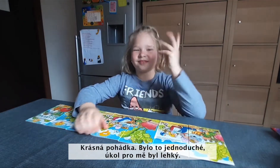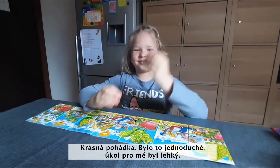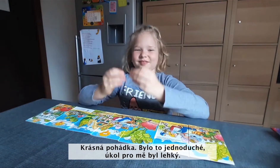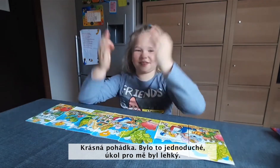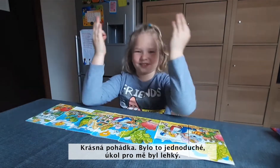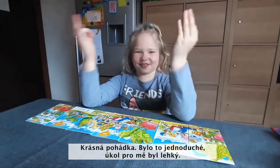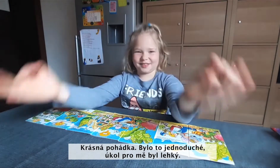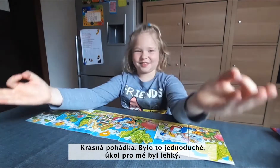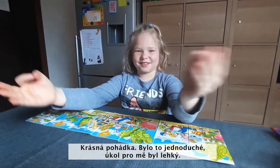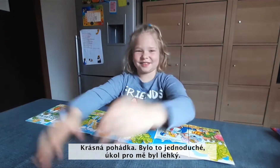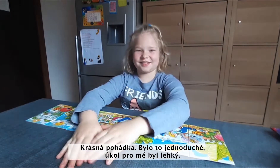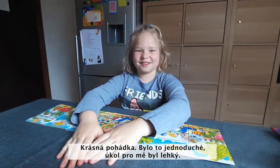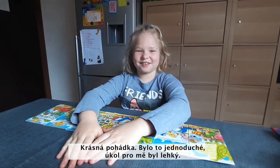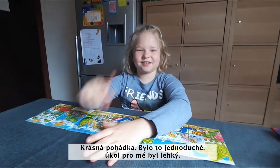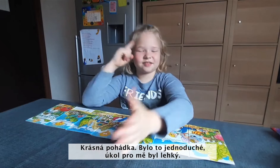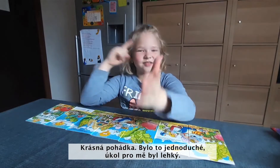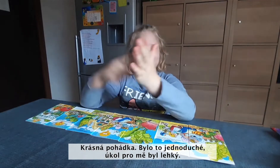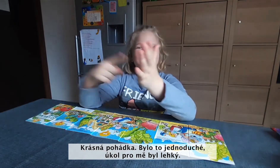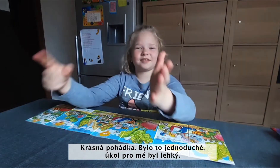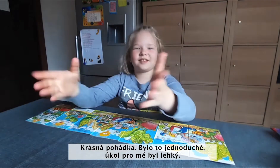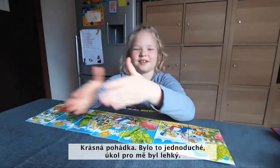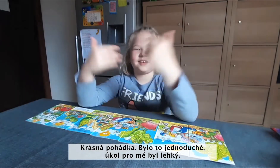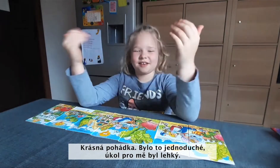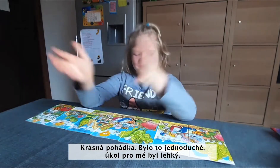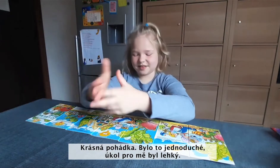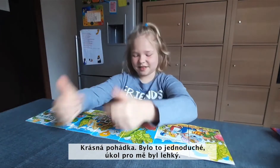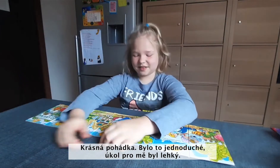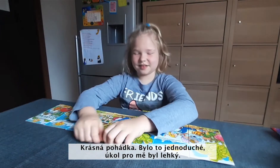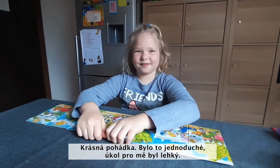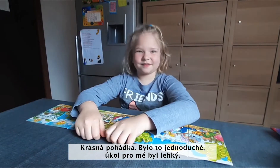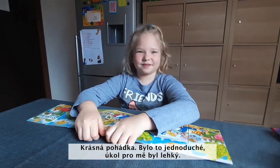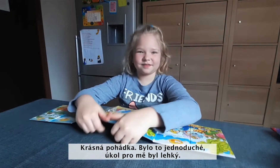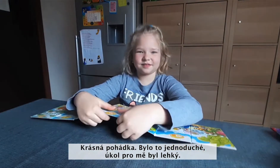Krásná pohádka. Bylo to jednoduché, úkol pro mě byl lehký.